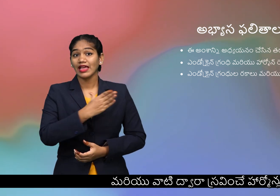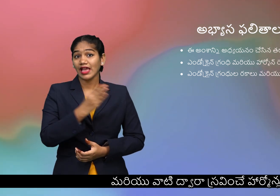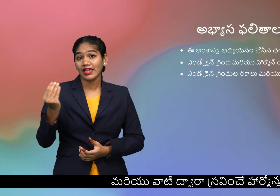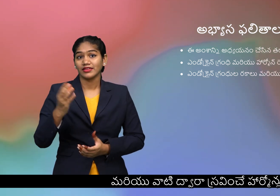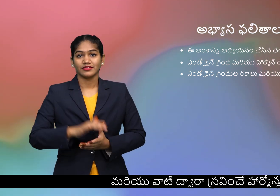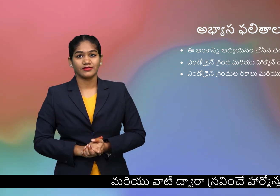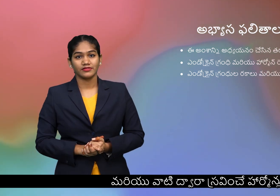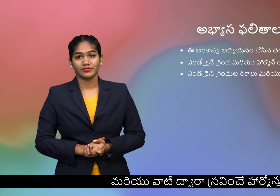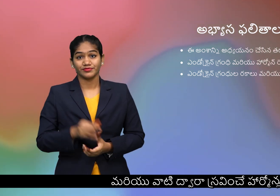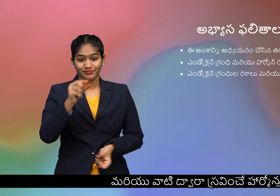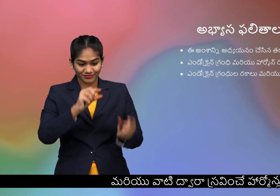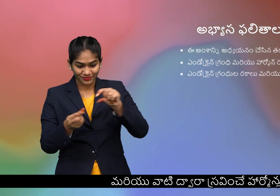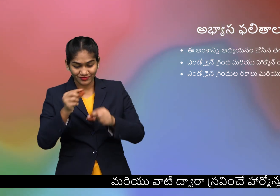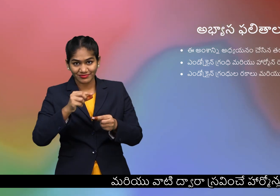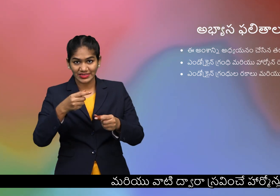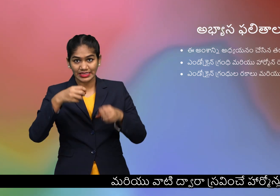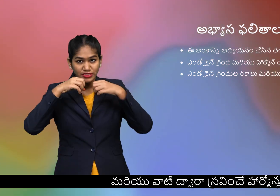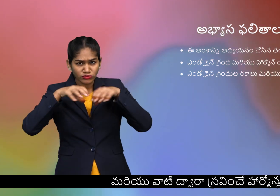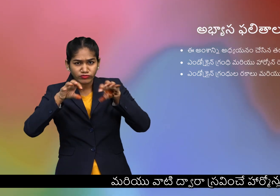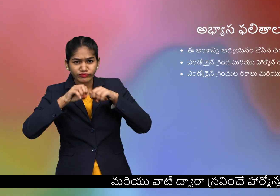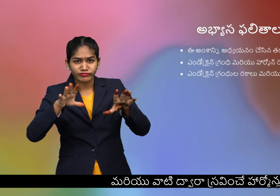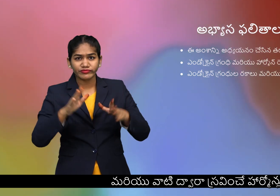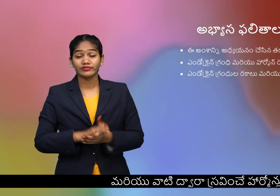మరియు వాటి ద్వారా స్రవించే హార్మోన్లు.